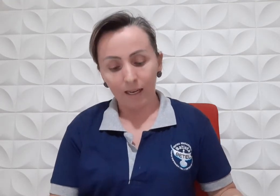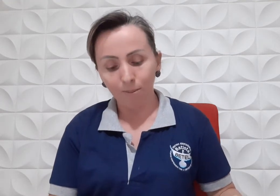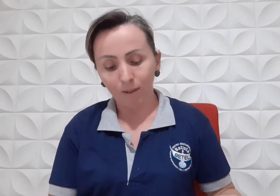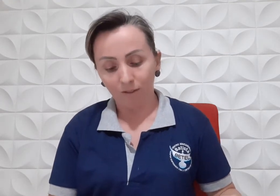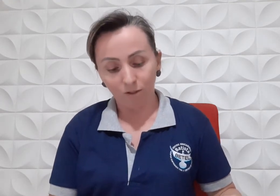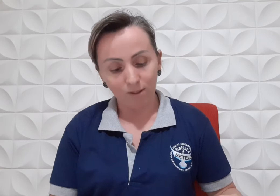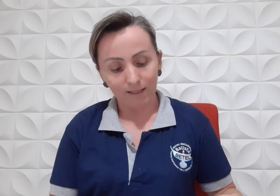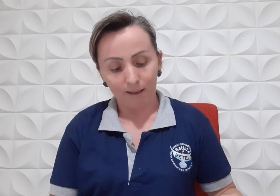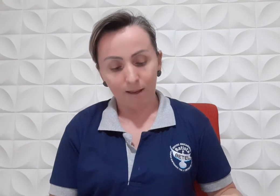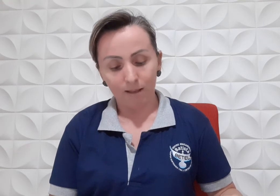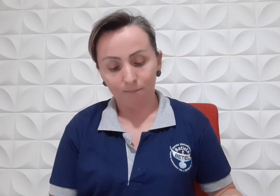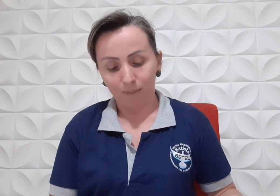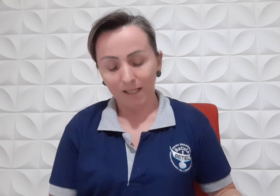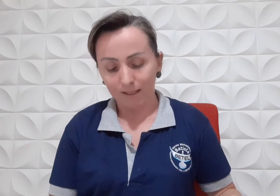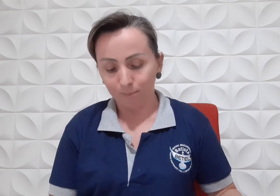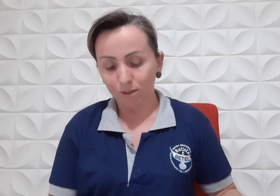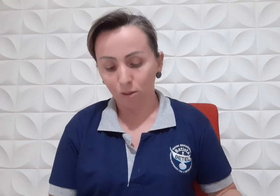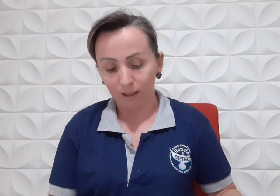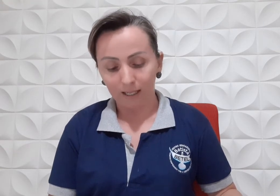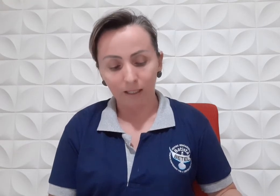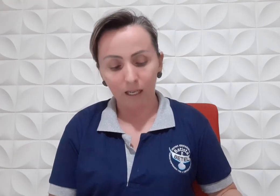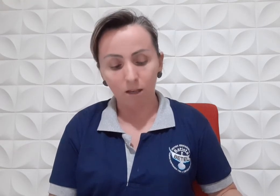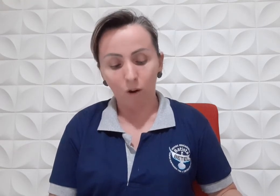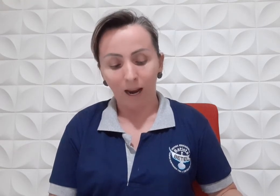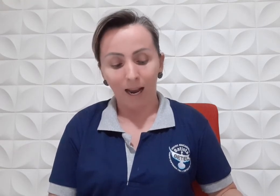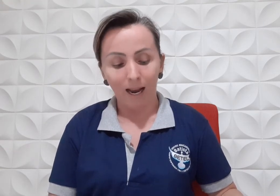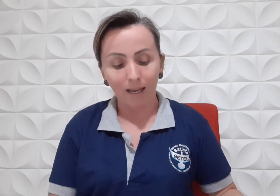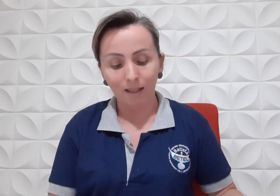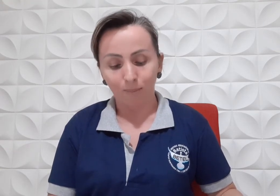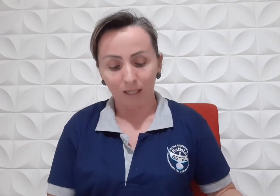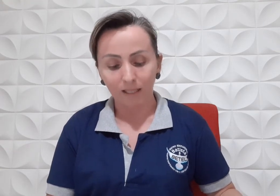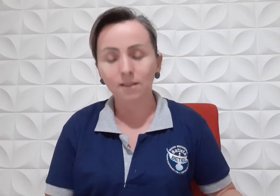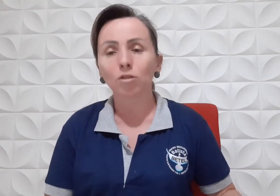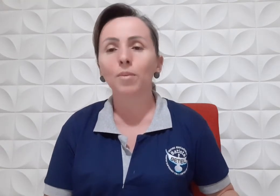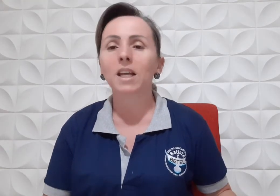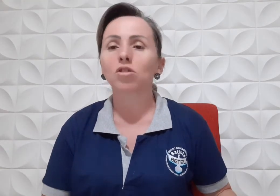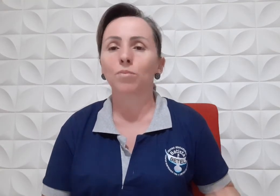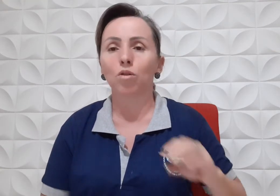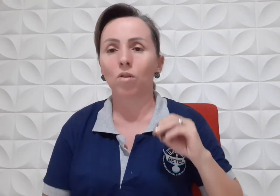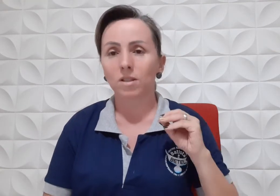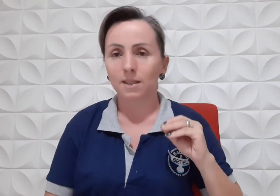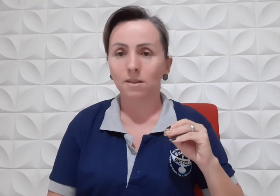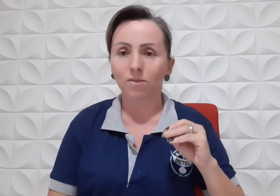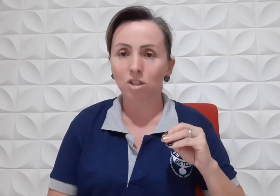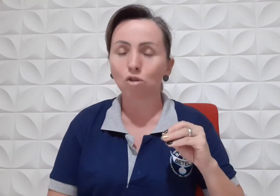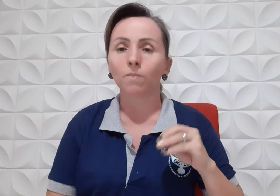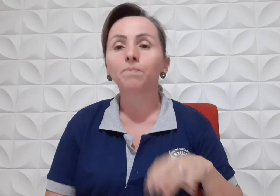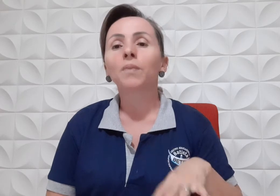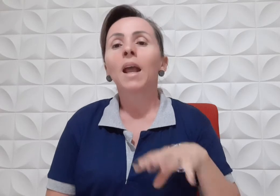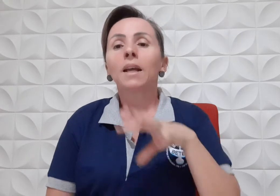para você passar pro seu caderninho. A Independência do México, 1821.